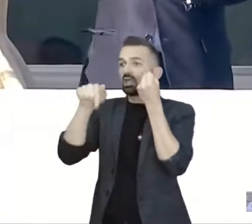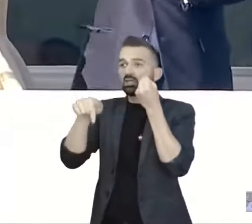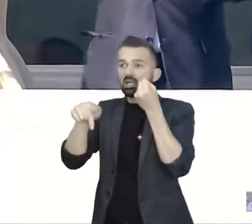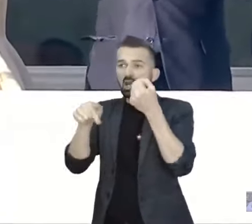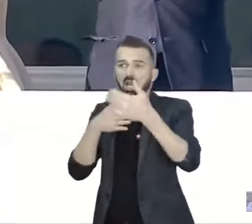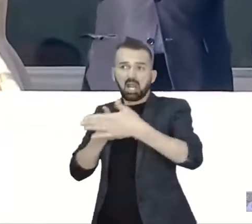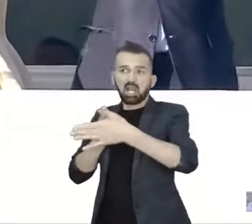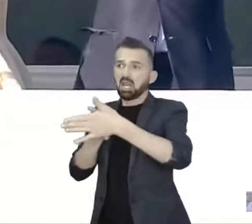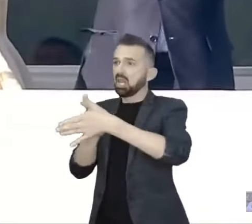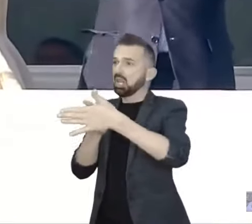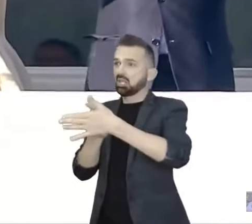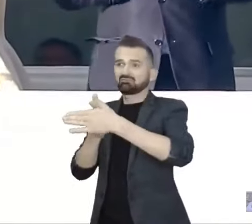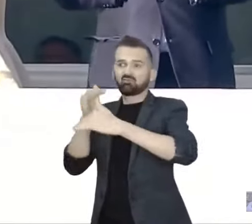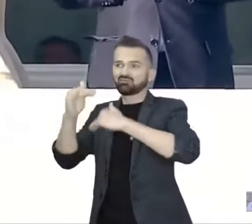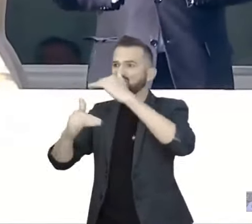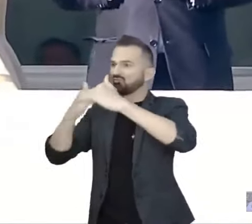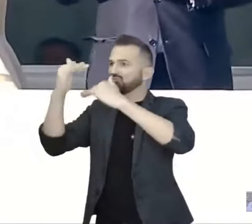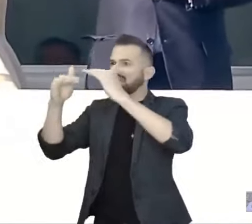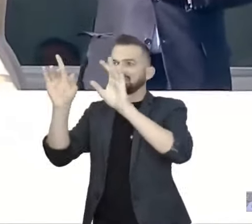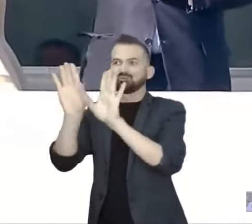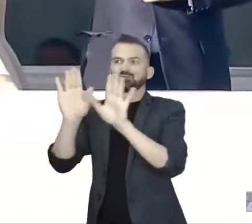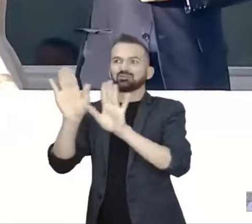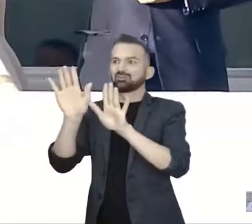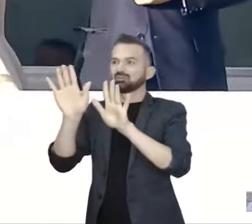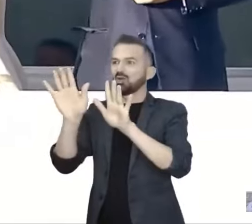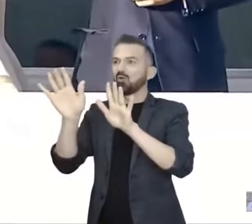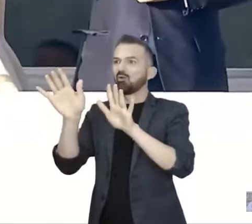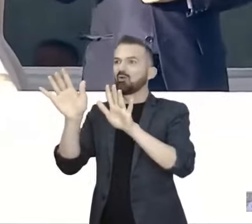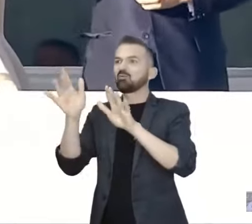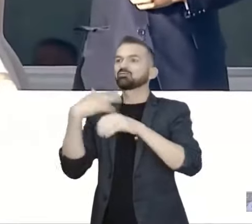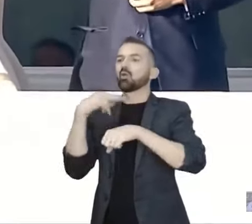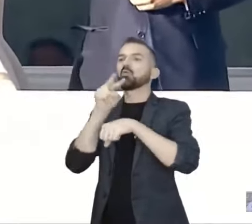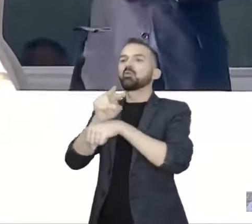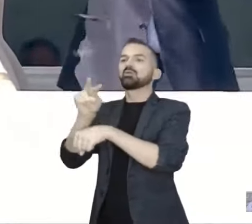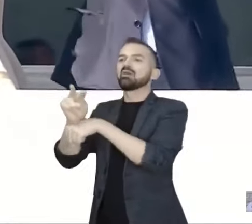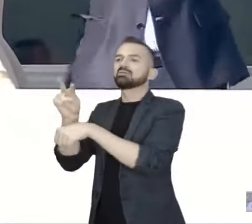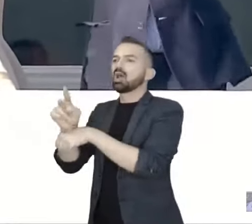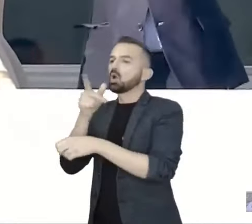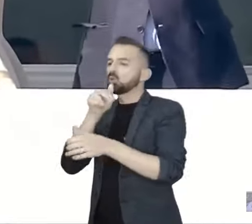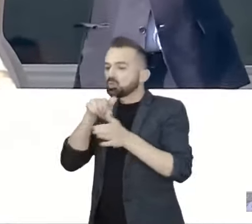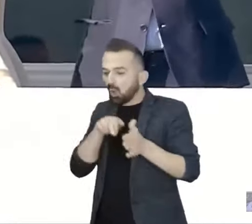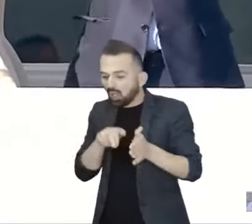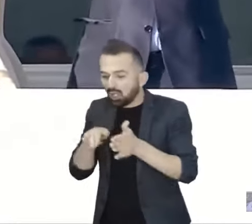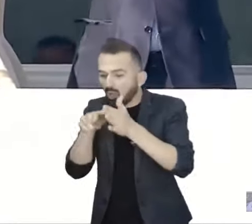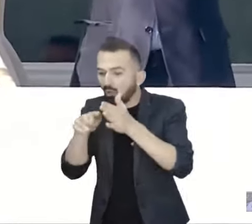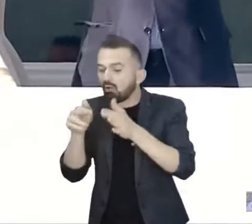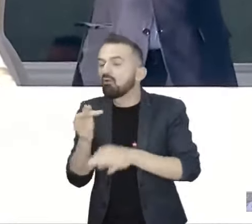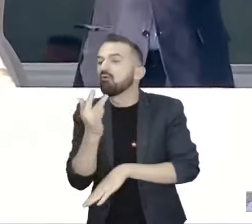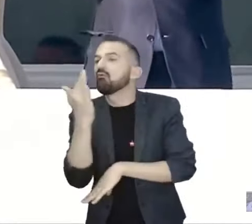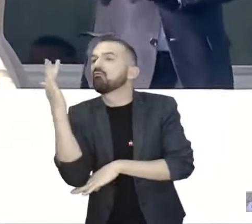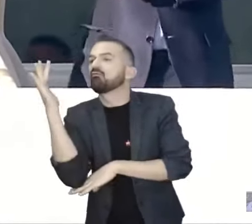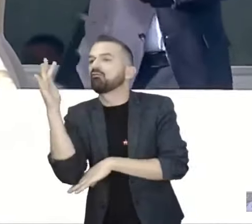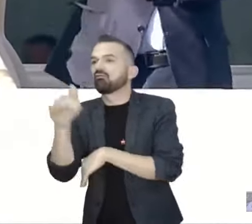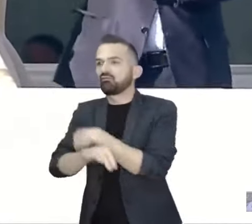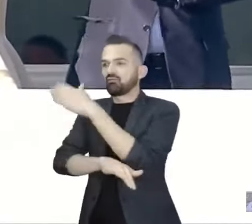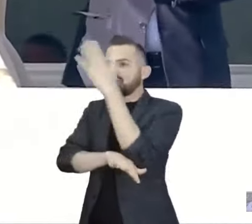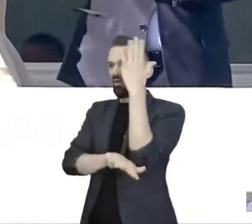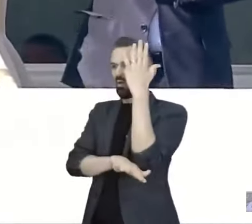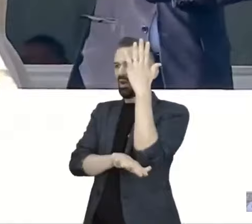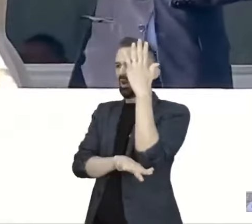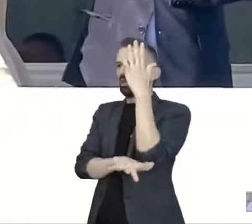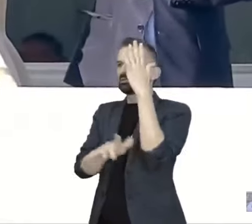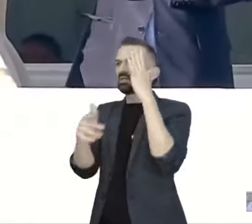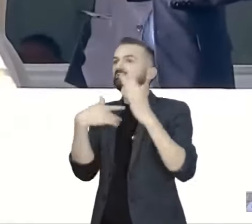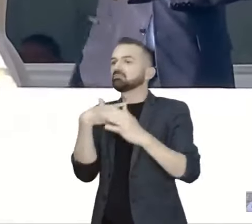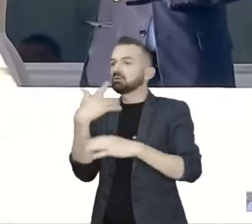desenvolvimento, são guardiões de nossos rios e florestas e parte fundamental da nossa grandeza enquanto